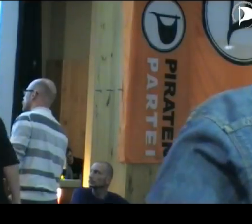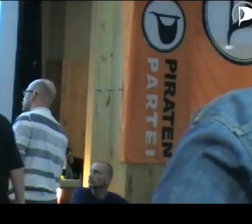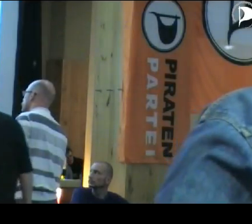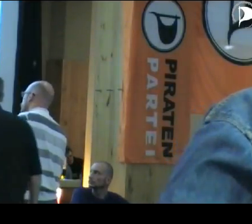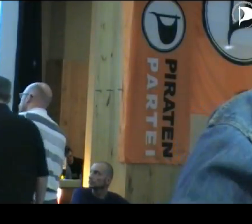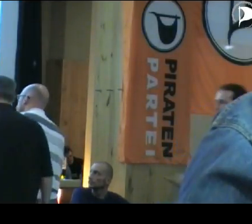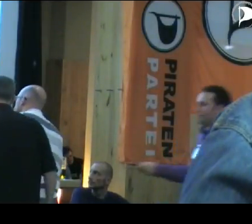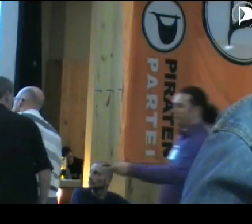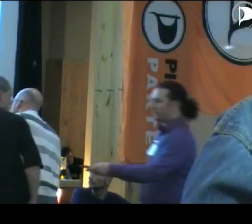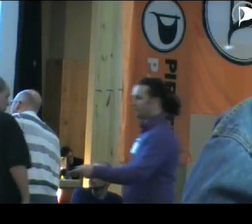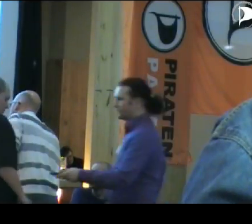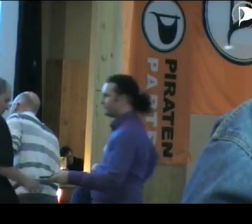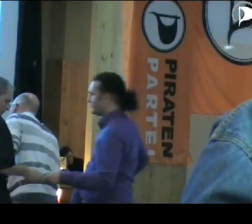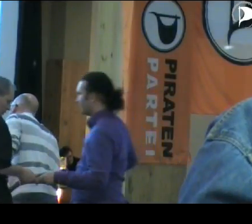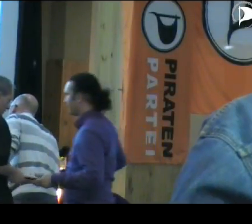aber